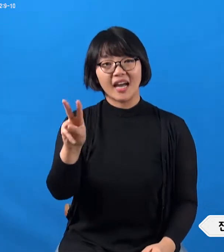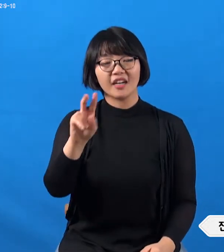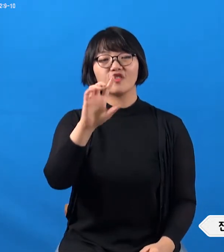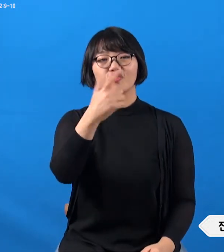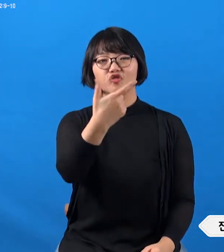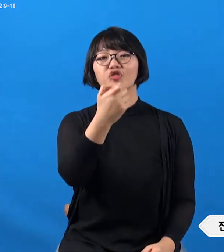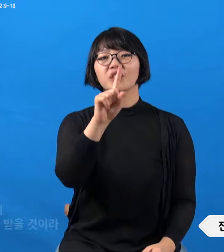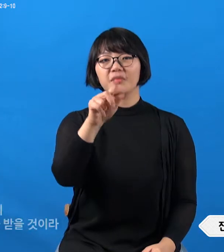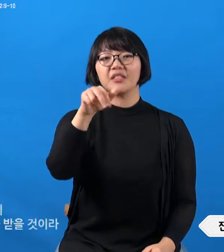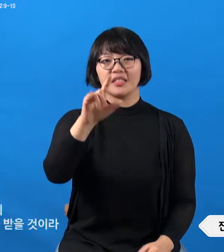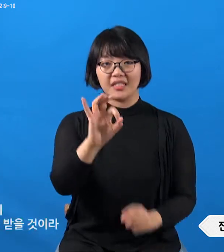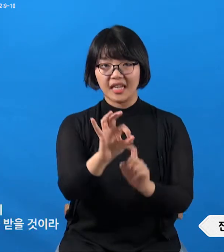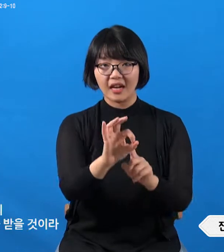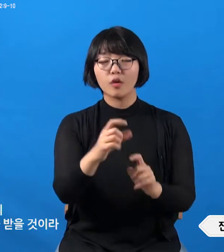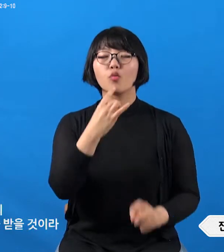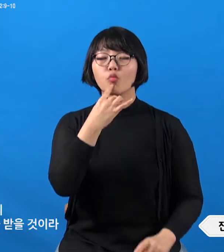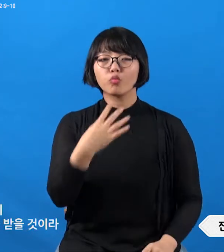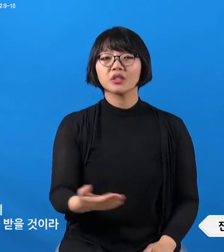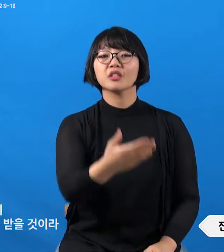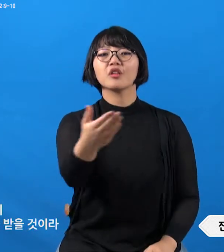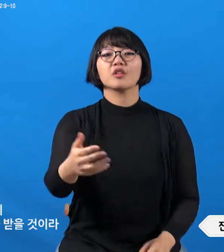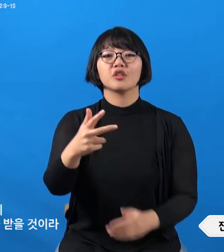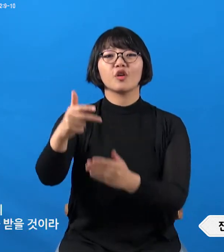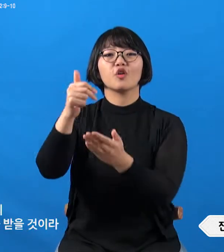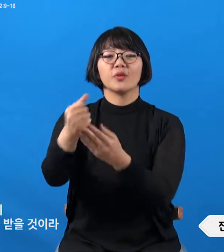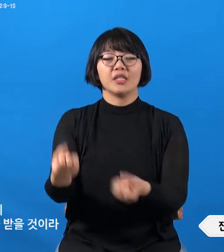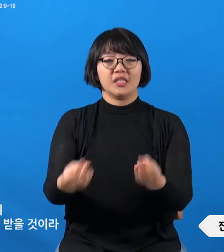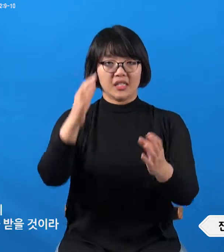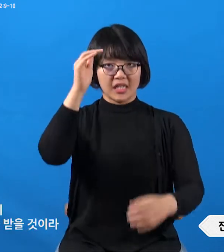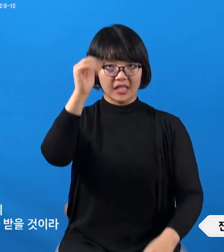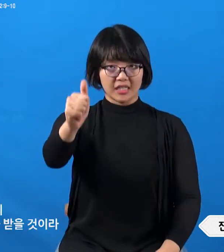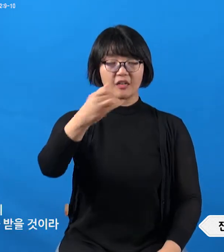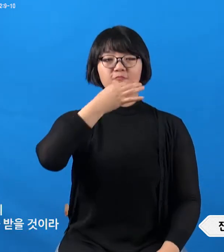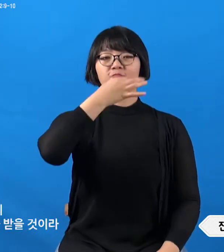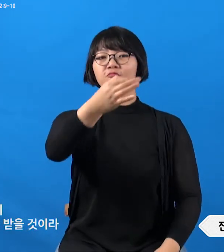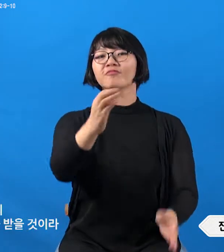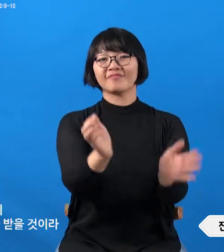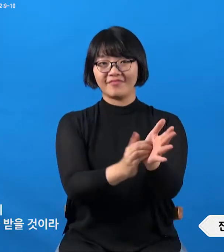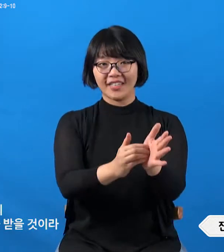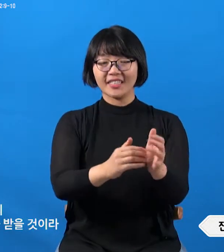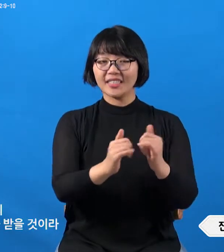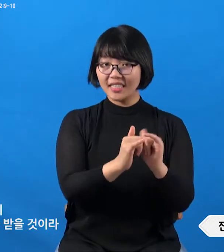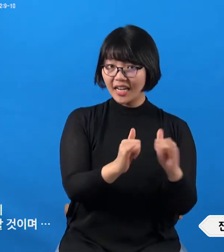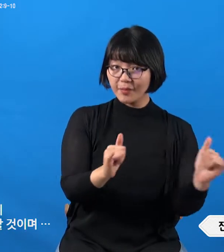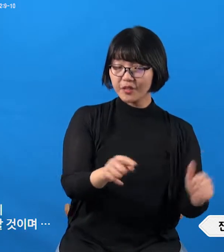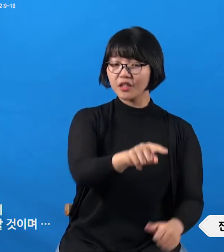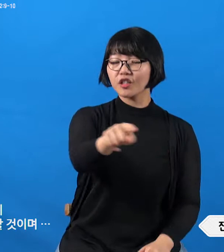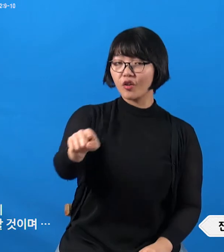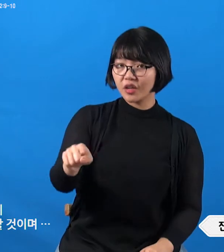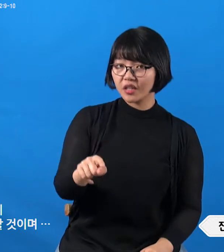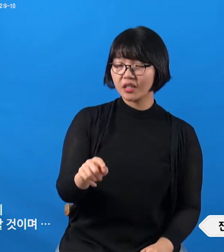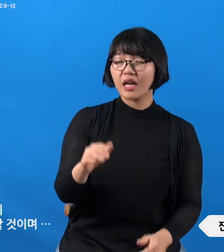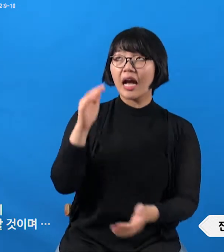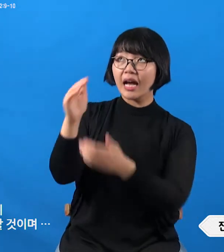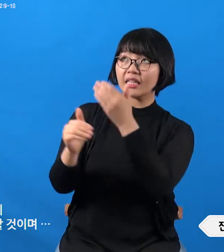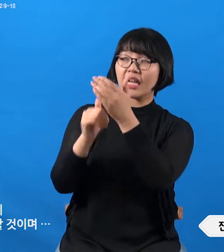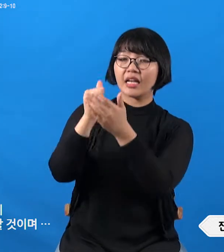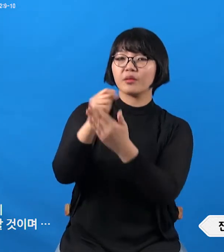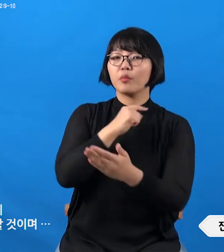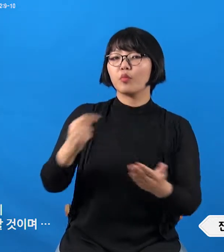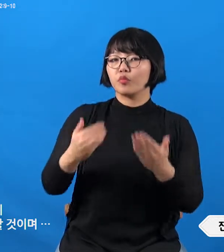61장 말씀합니다. 오직 너희는 여호와의 제사장이라 일컬음을 받을 것이라. 사람들이 너희를 우리